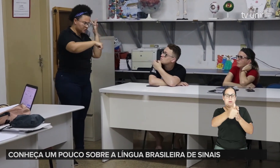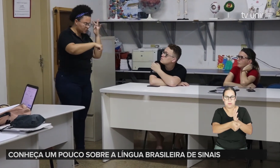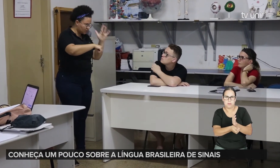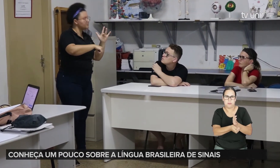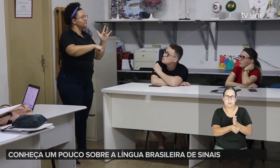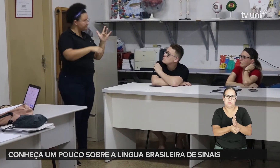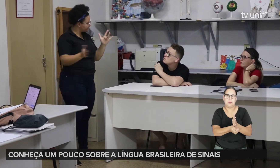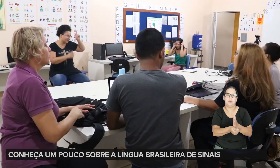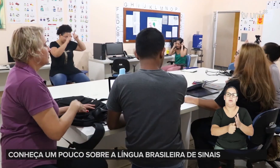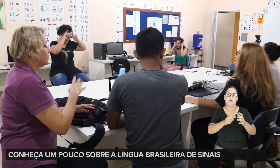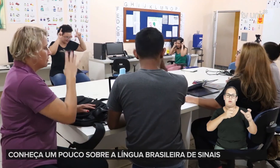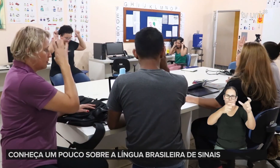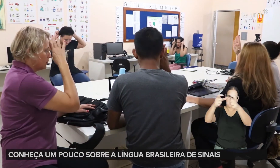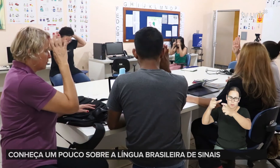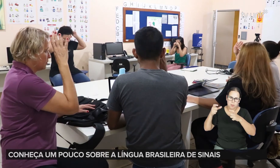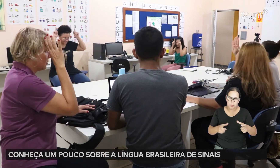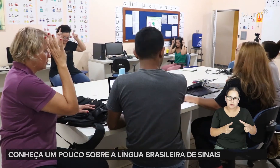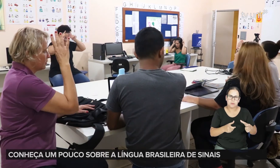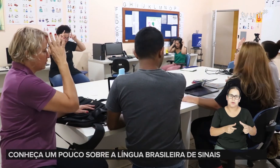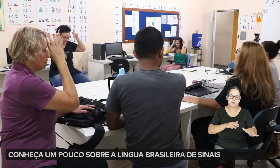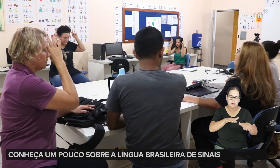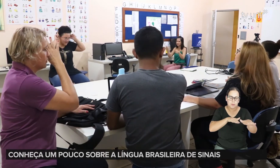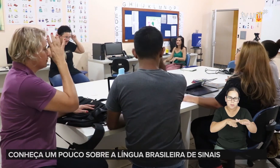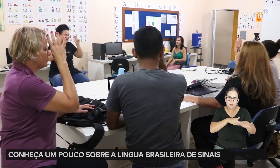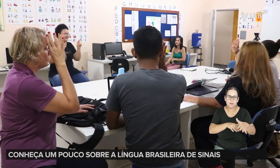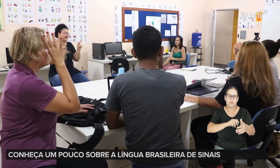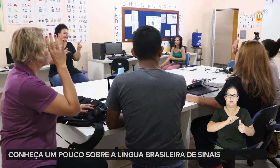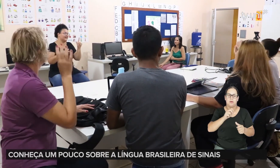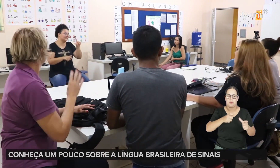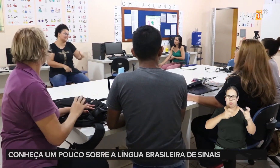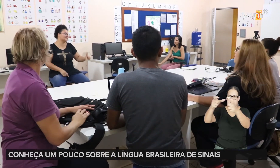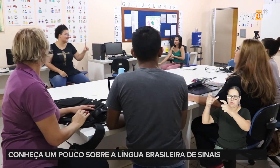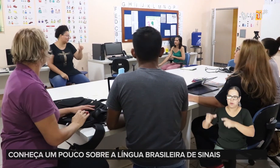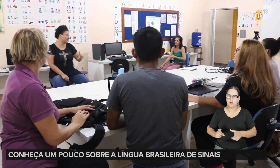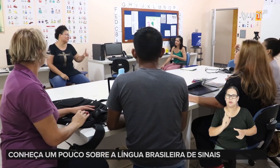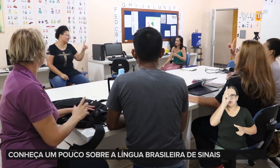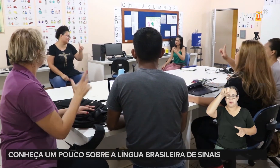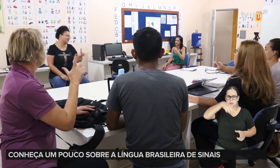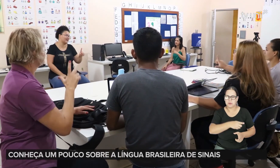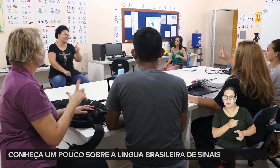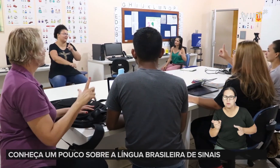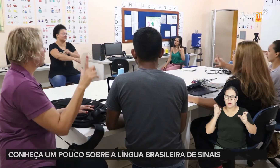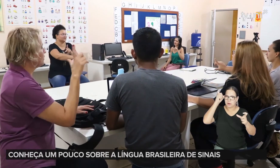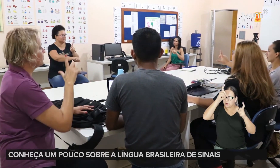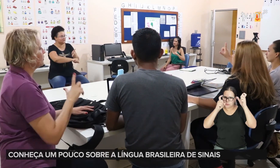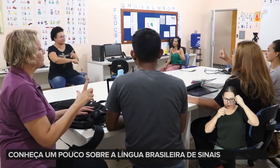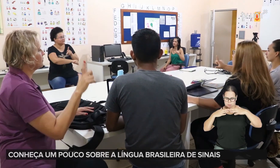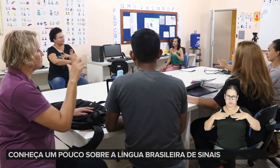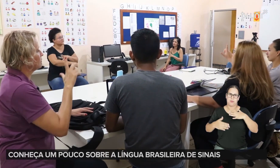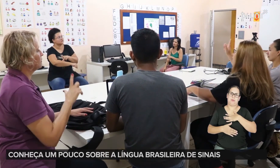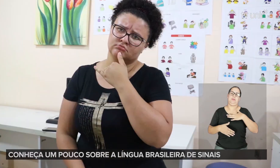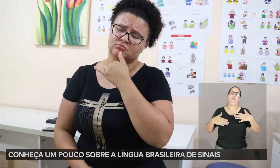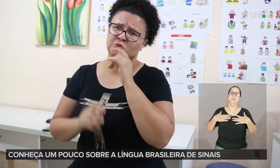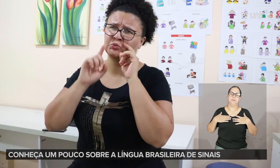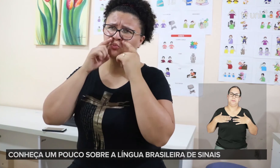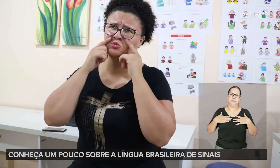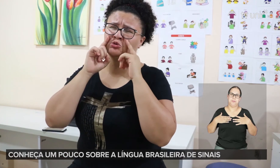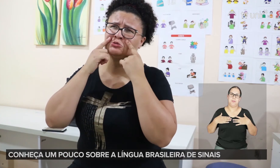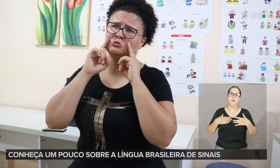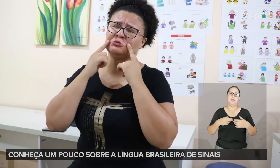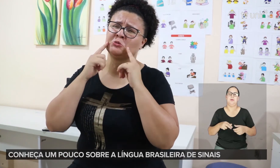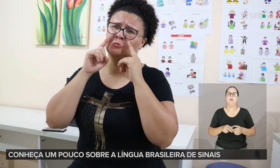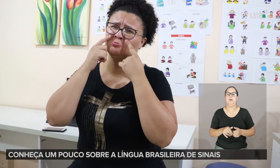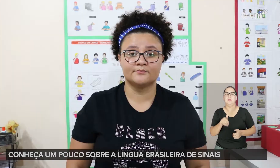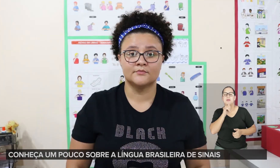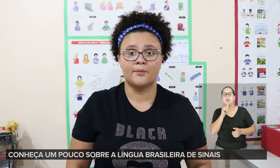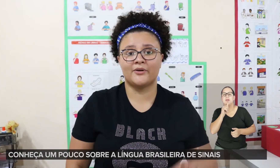Esses parâmetros são configurações das mãos, ponto de articulação, movimento, orientação e direcionamento e expressão facial